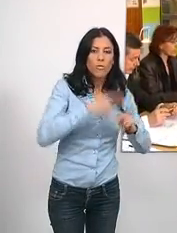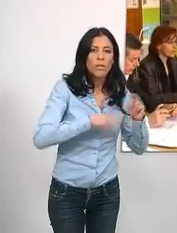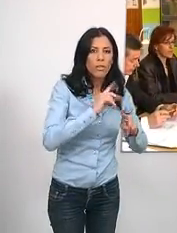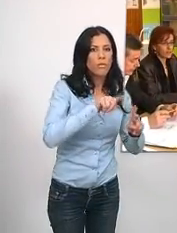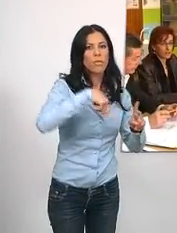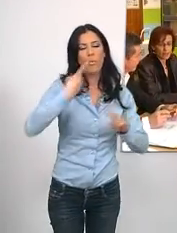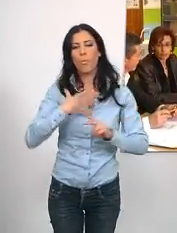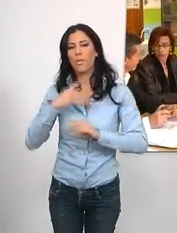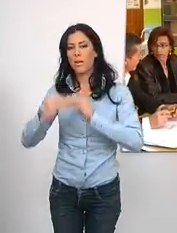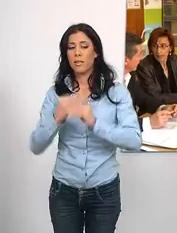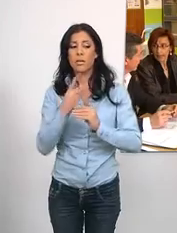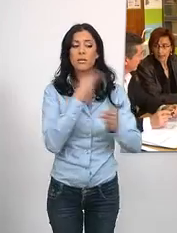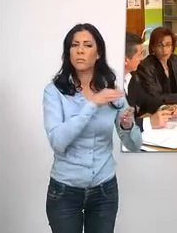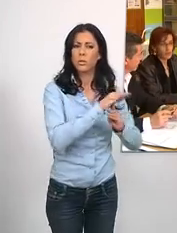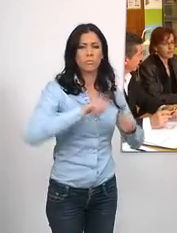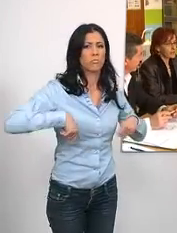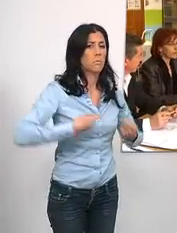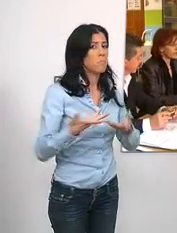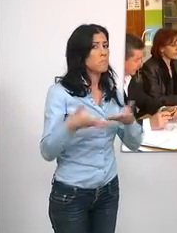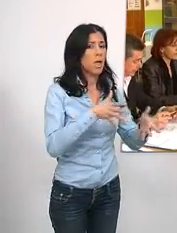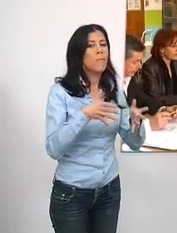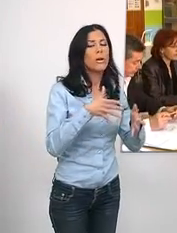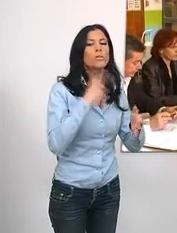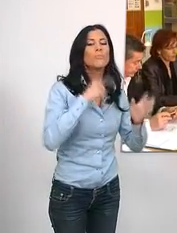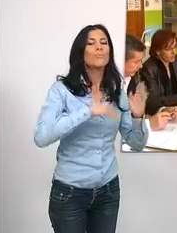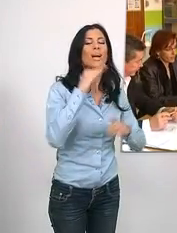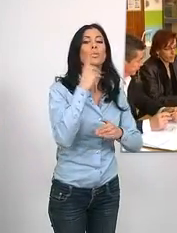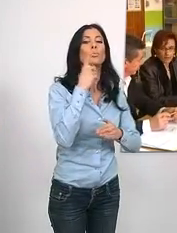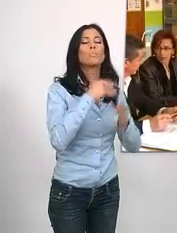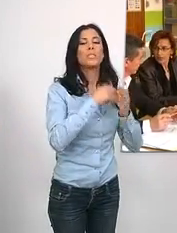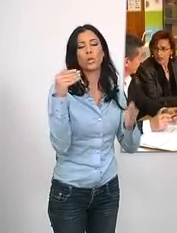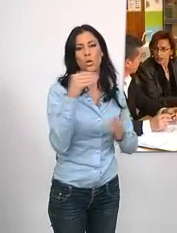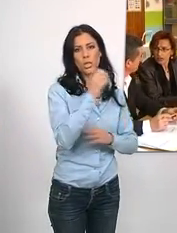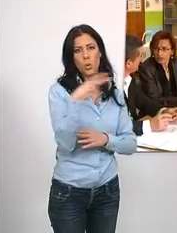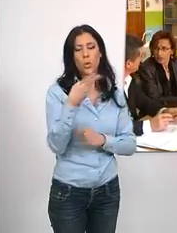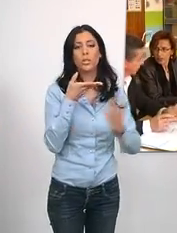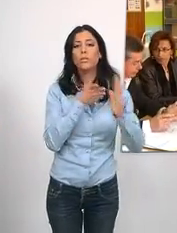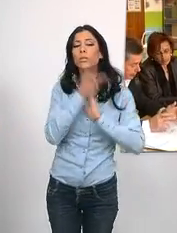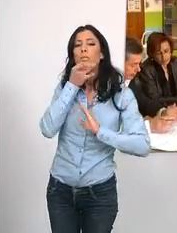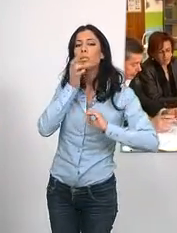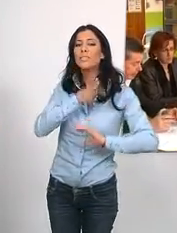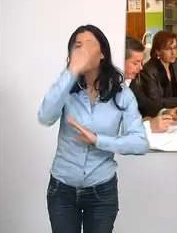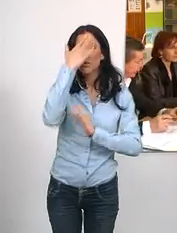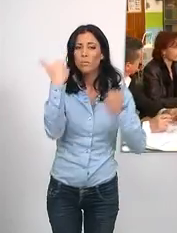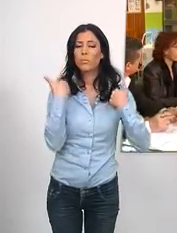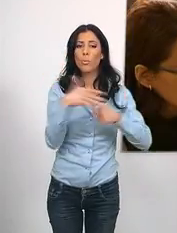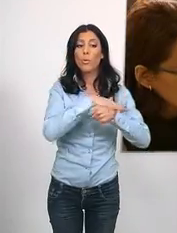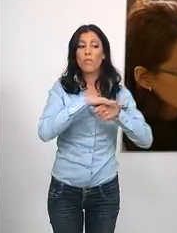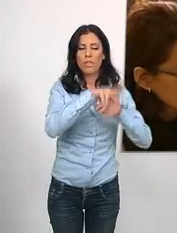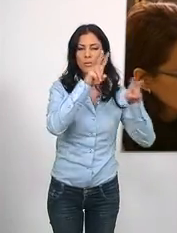de Urbanización la inversión prevista para la actuación supera el millón de euros según explicó la titular provincial